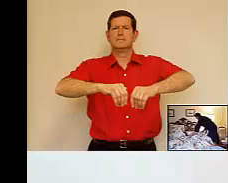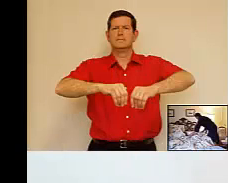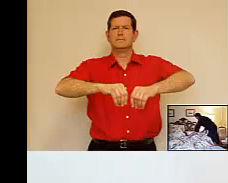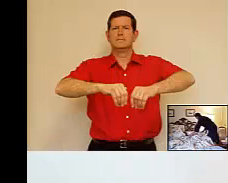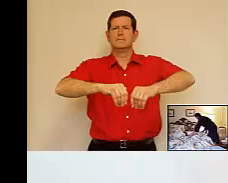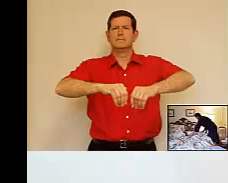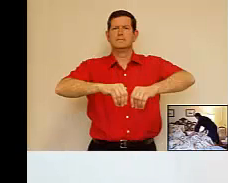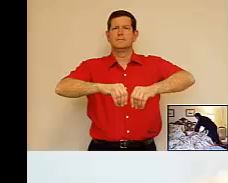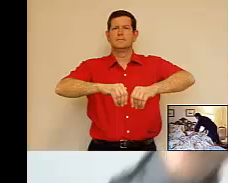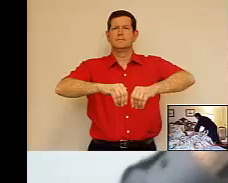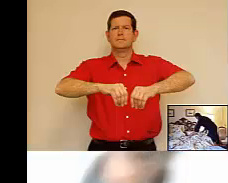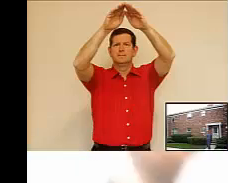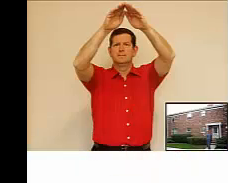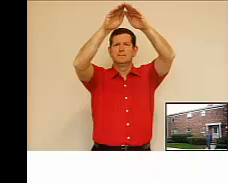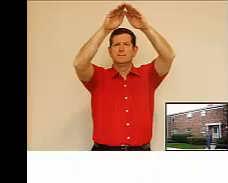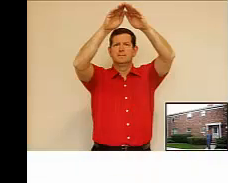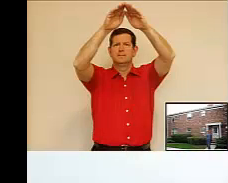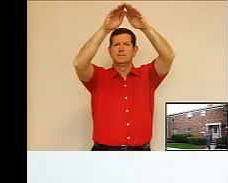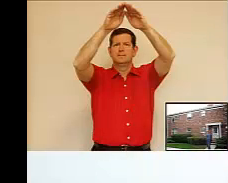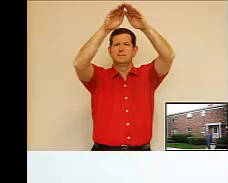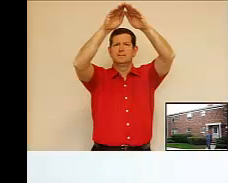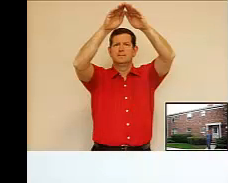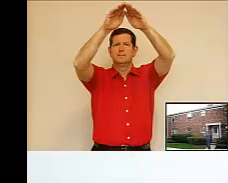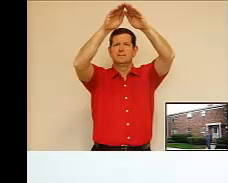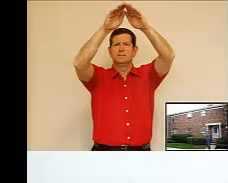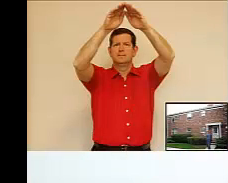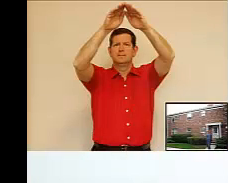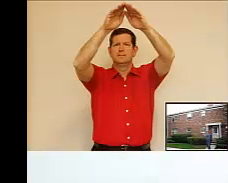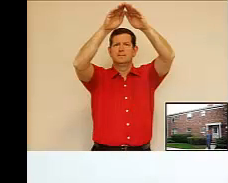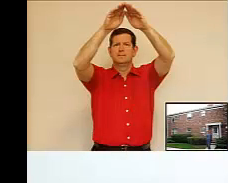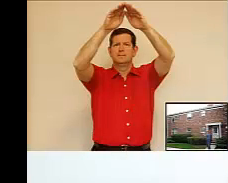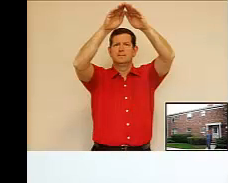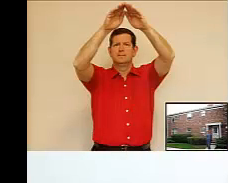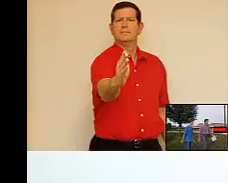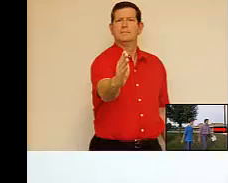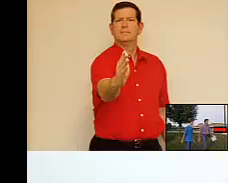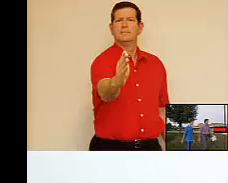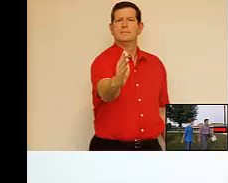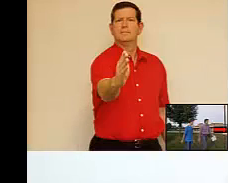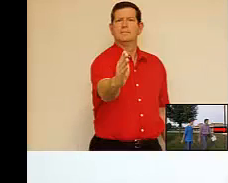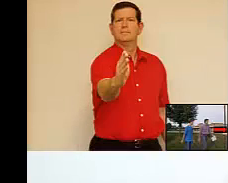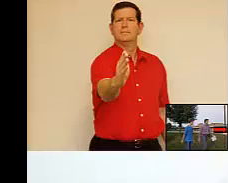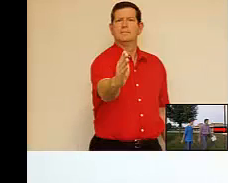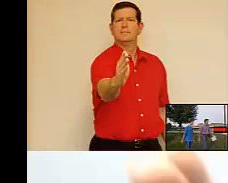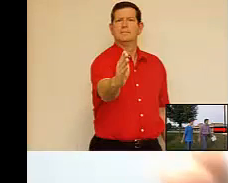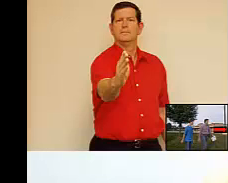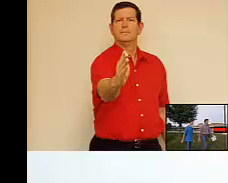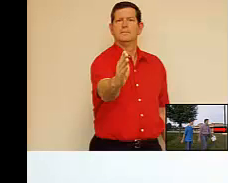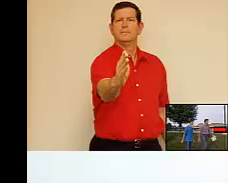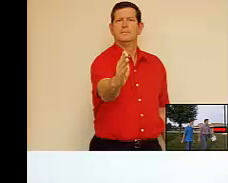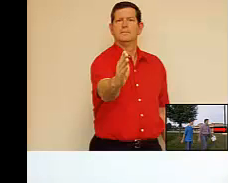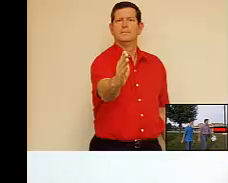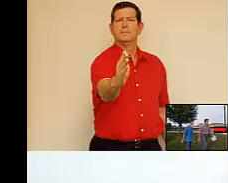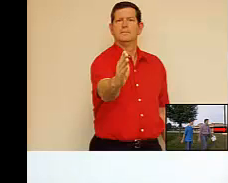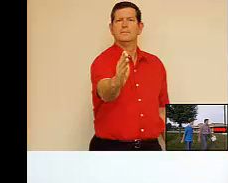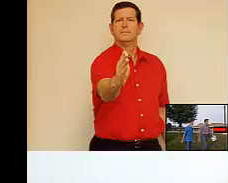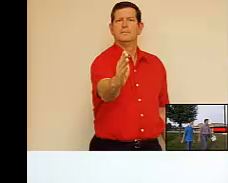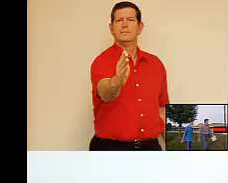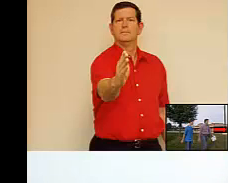Écouter, faire, habiter, très bien. Maintenant, les nouveaux.